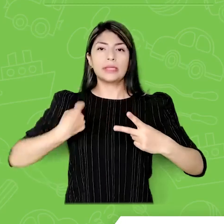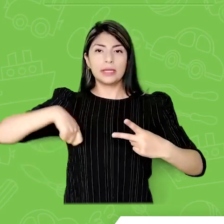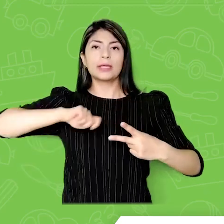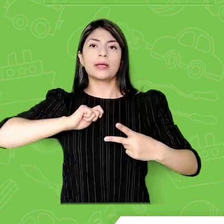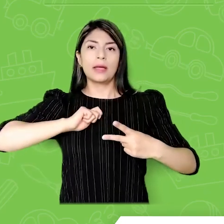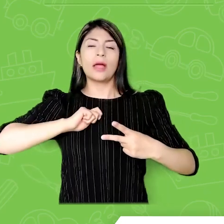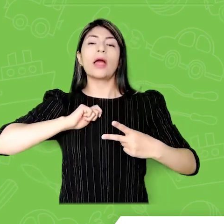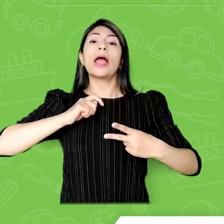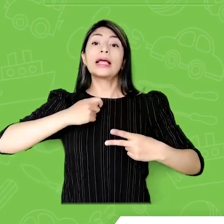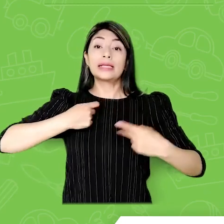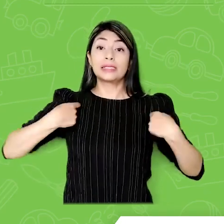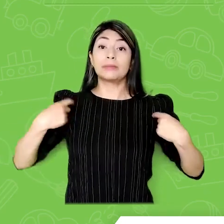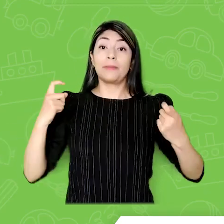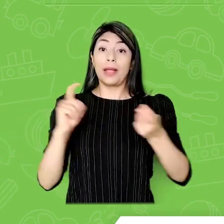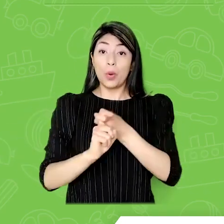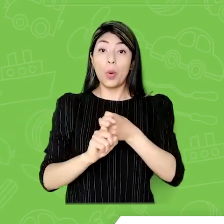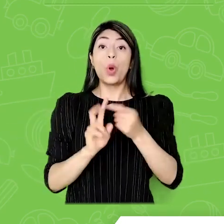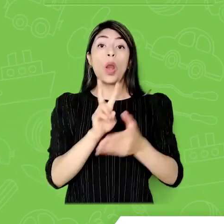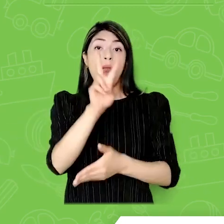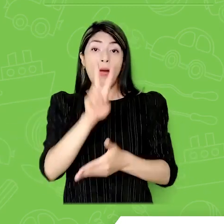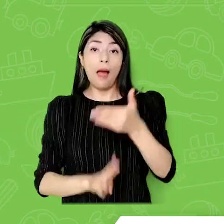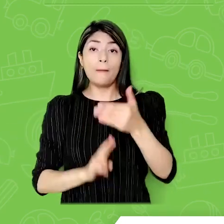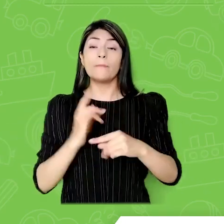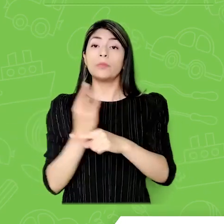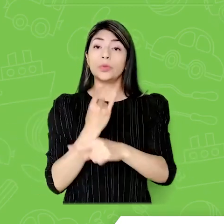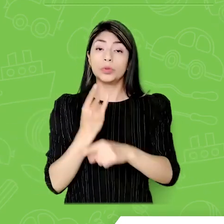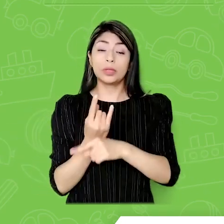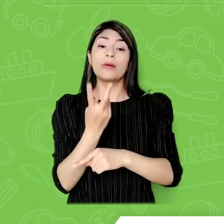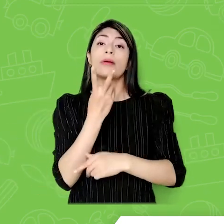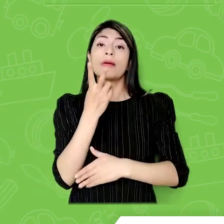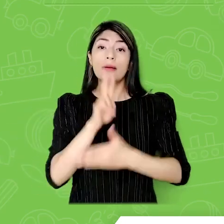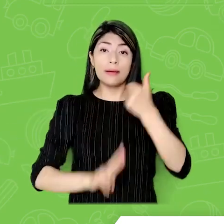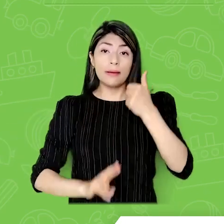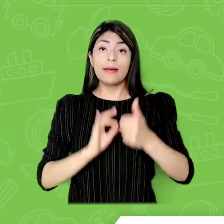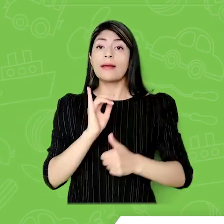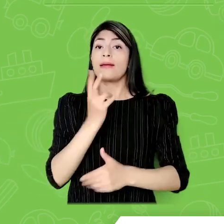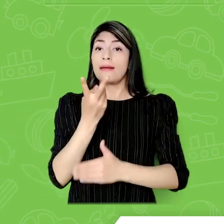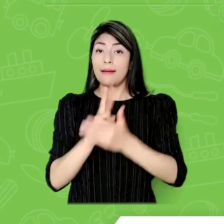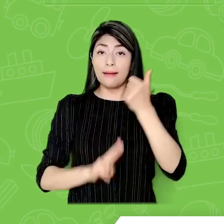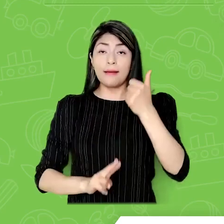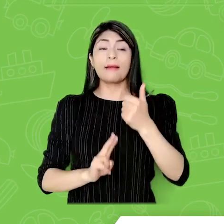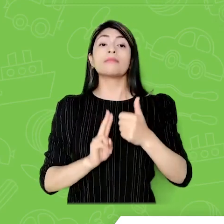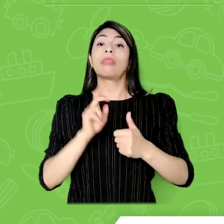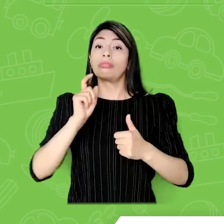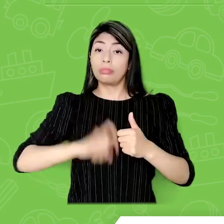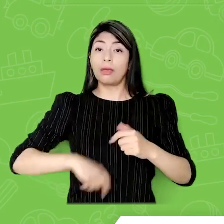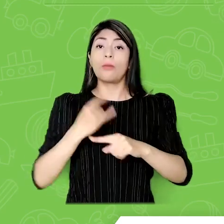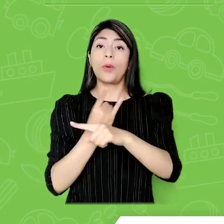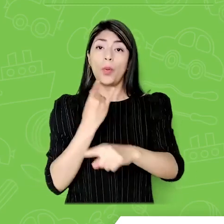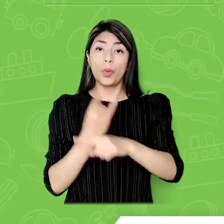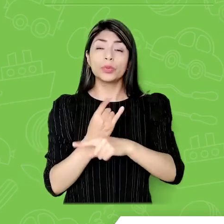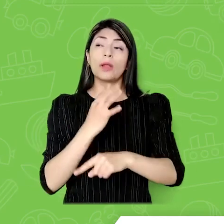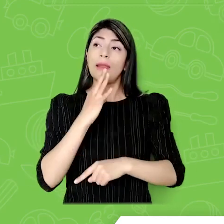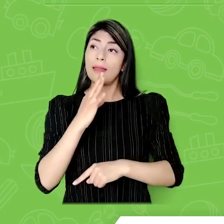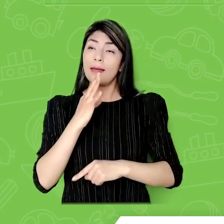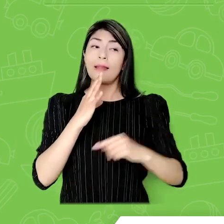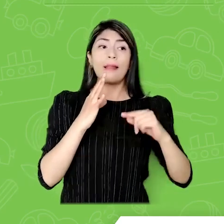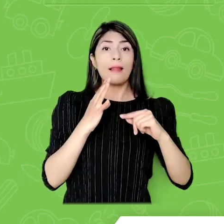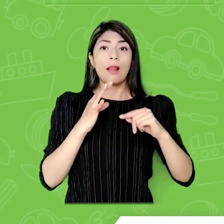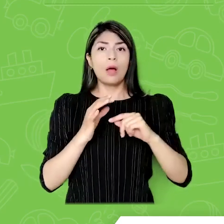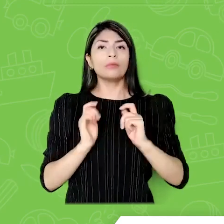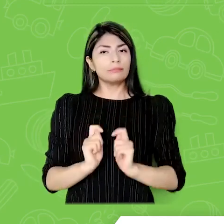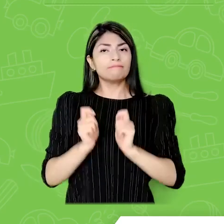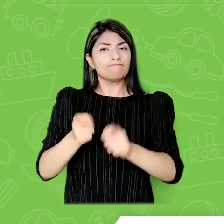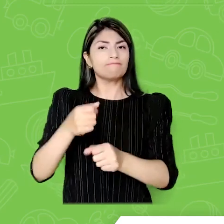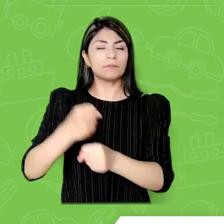es indispensable para la posesión en los respectivos empleos. Corresponde a la entidad para la que se realiza el presente proceso